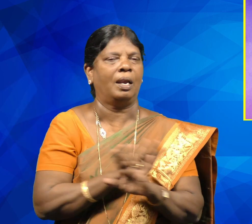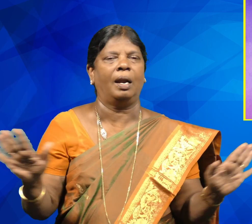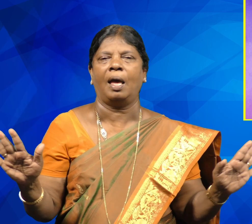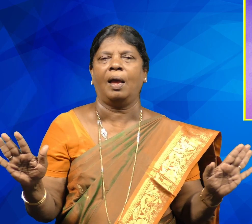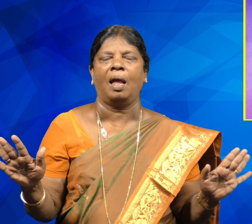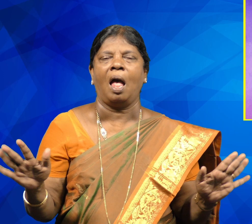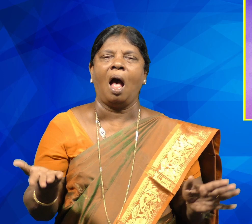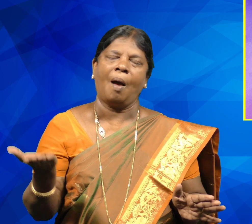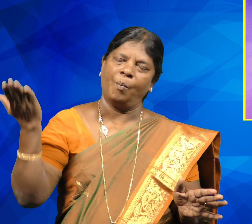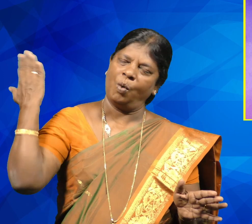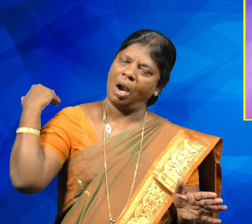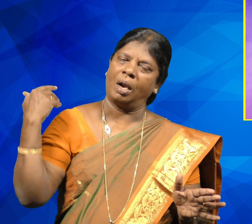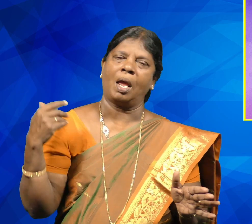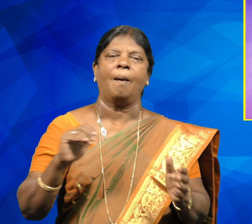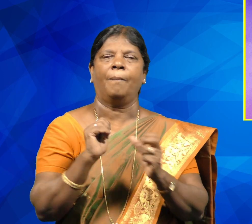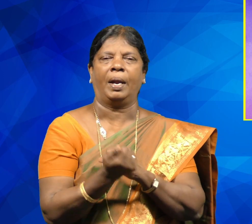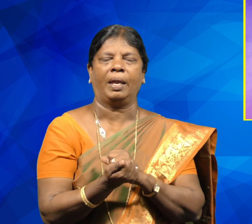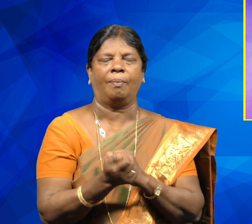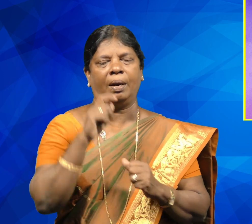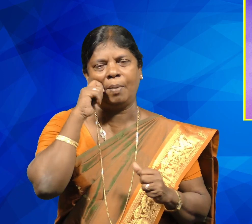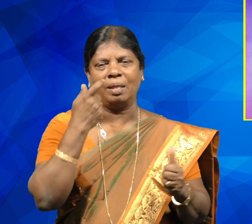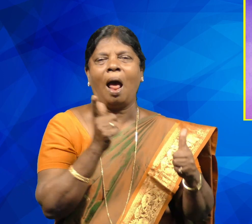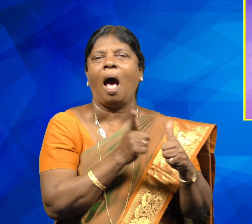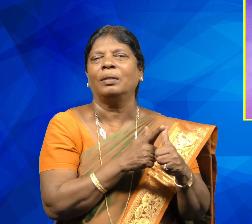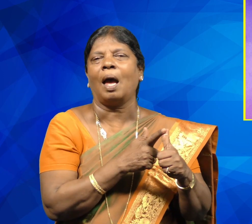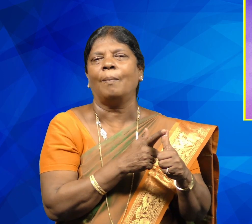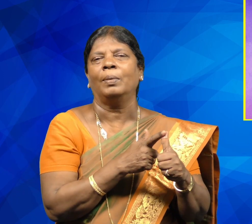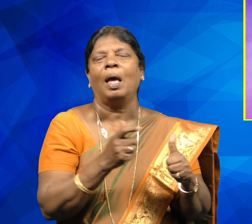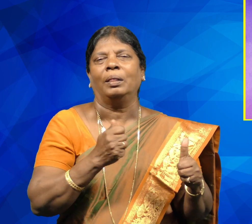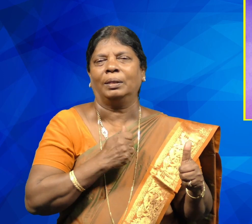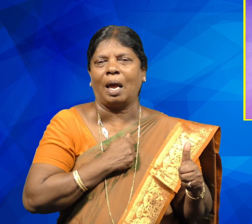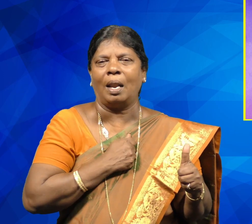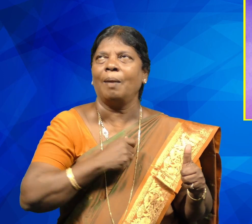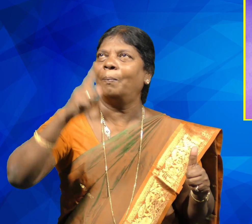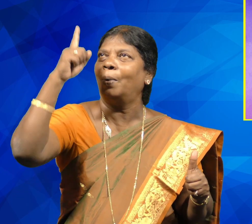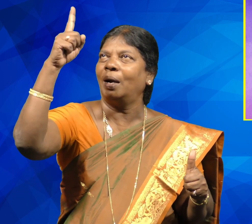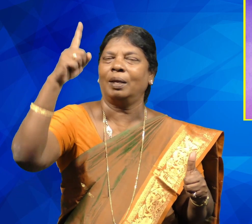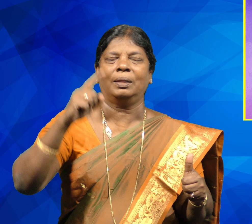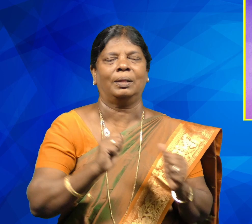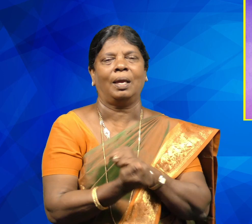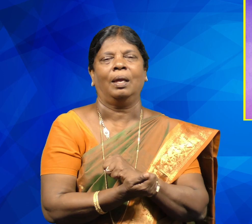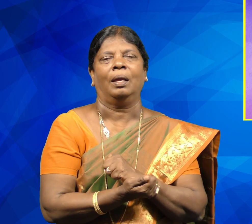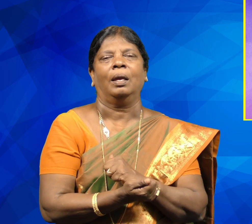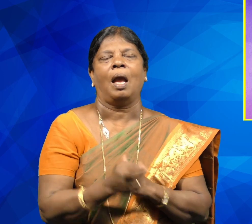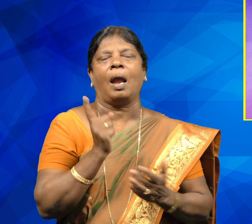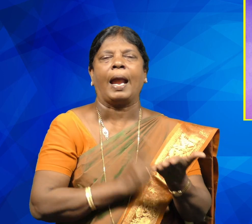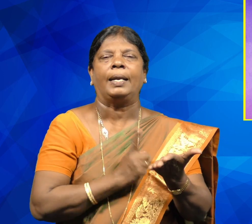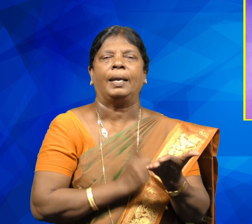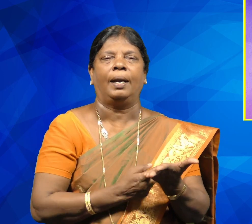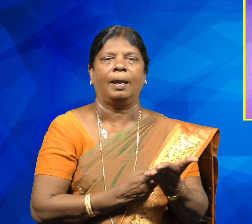அறியாமல் நடந்த விபத்து அல்ல, ஆதியிலே படைக்கப்பட்ட மனிதன் தன்னை படைத்த ஆண்டவர்